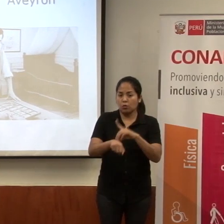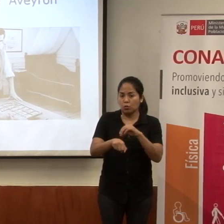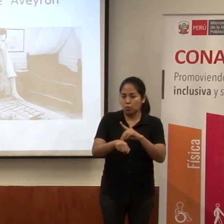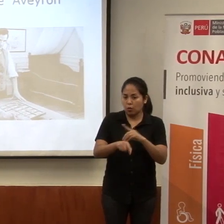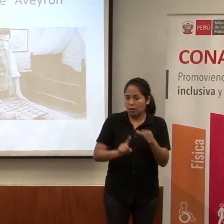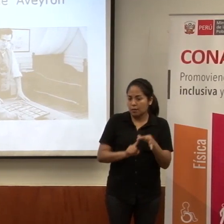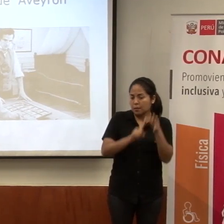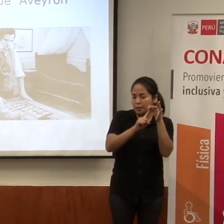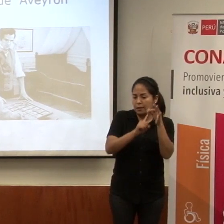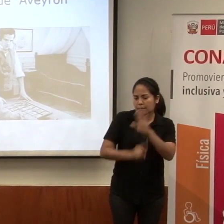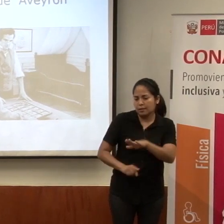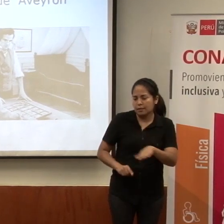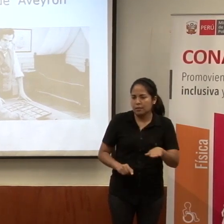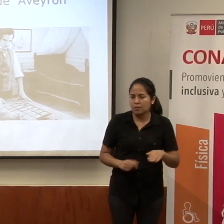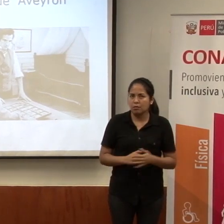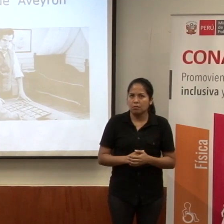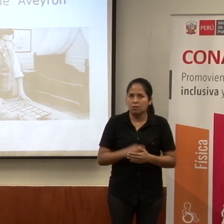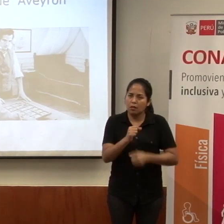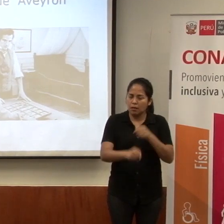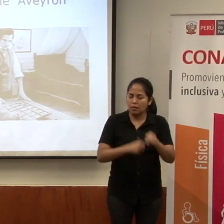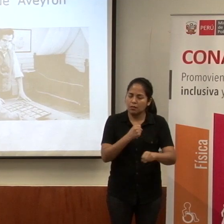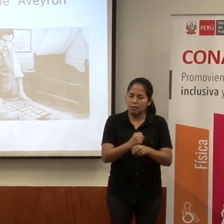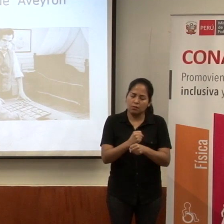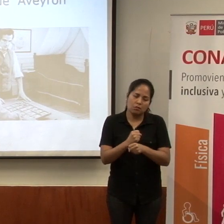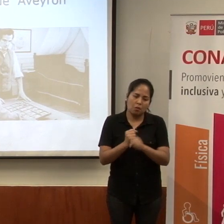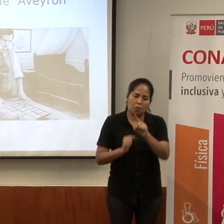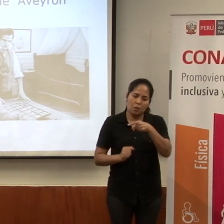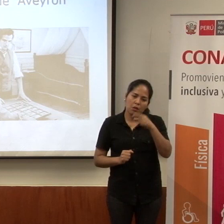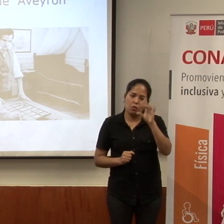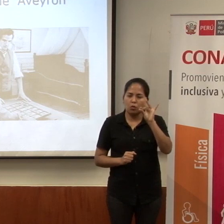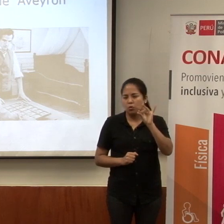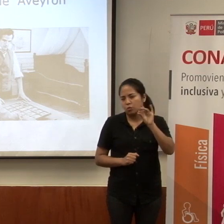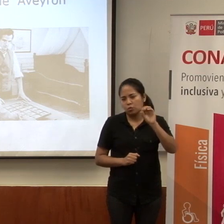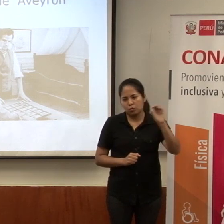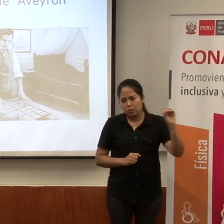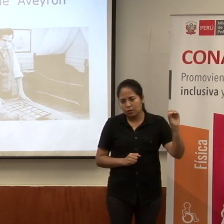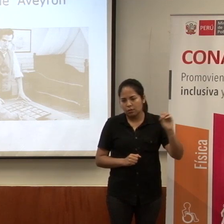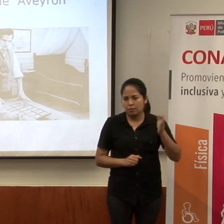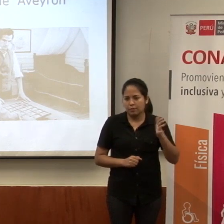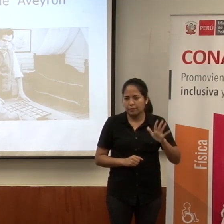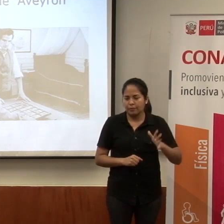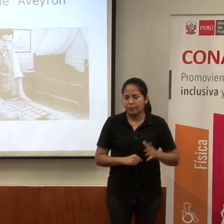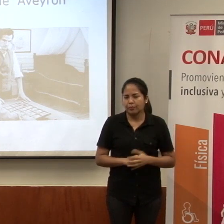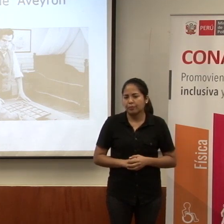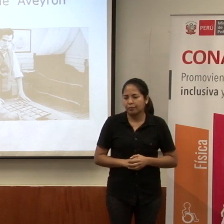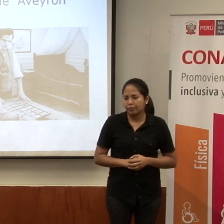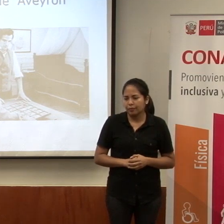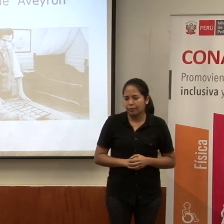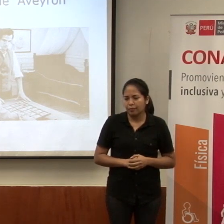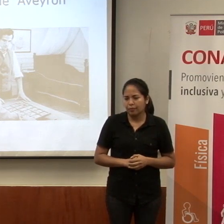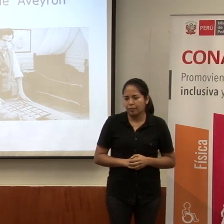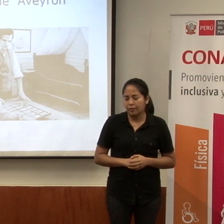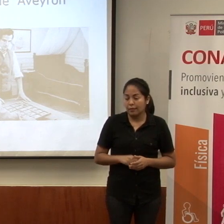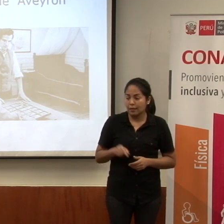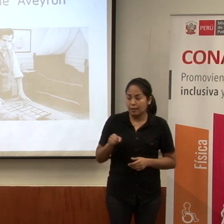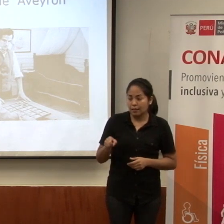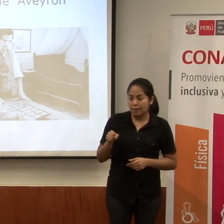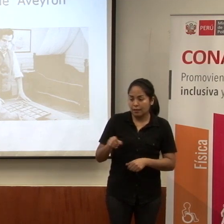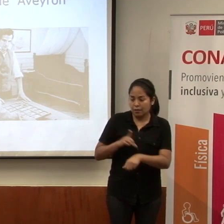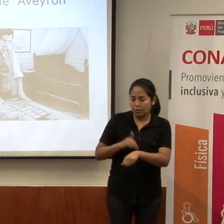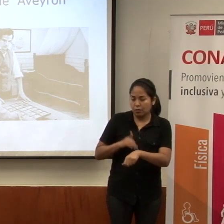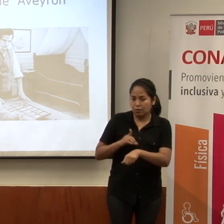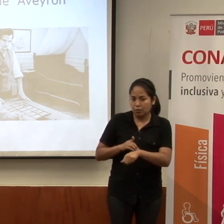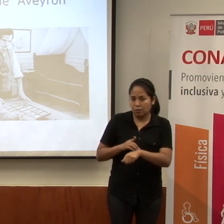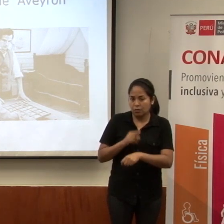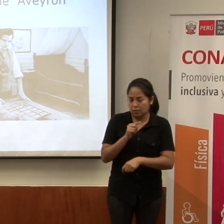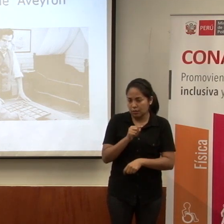Francia. Esto estamos hablando de los años inicio de los años 1800, cuando ocurrió esta historia. Y el